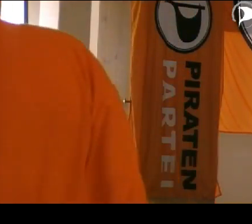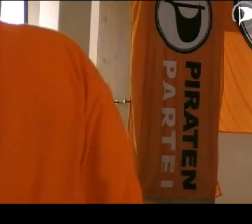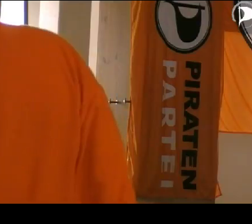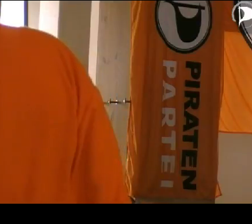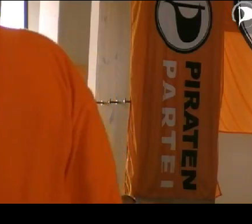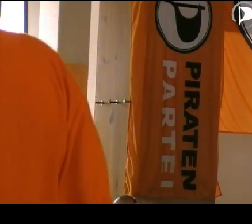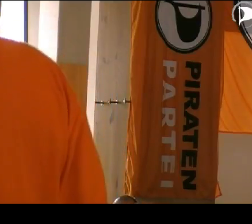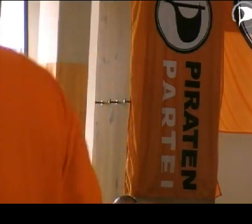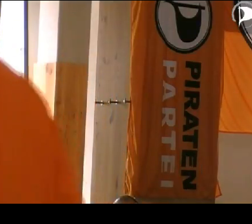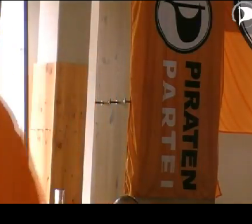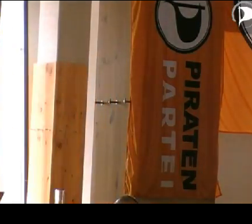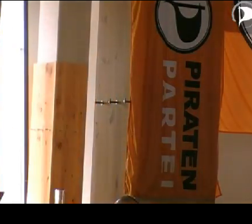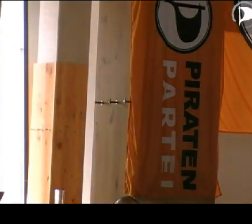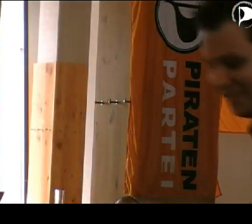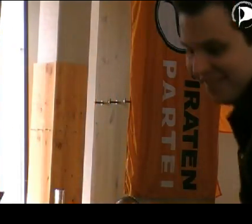aber ich eine